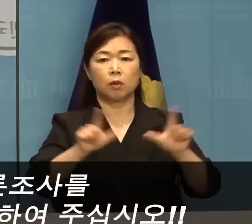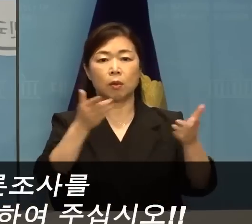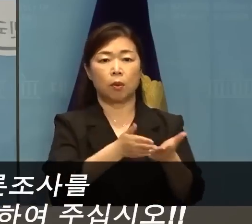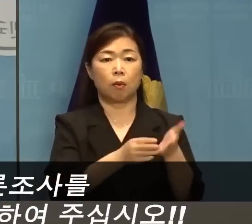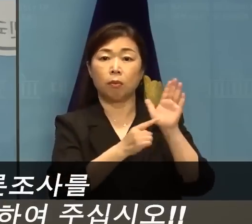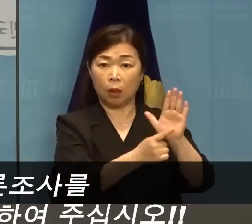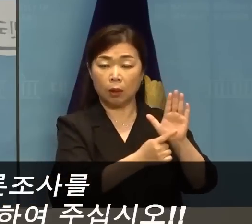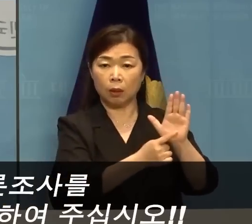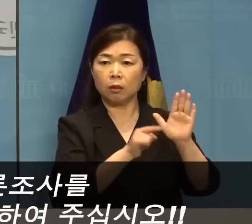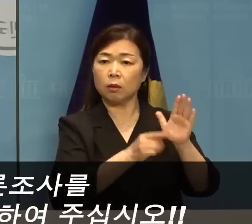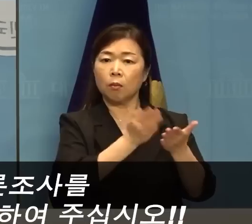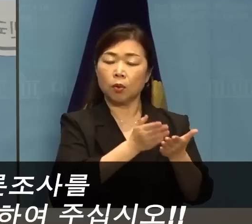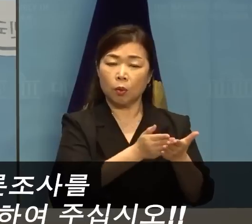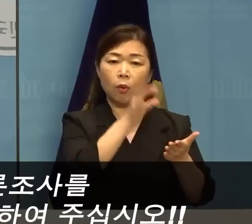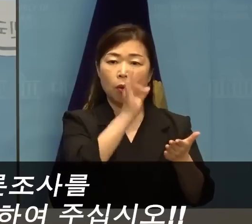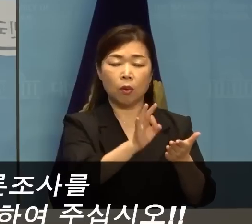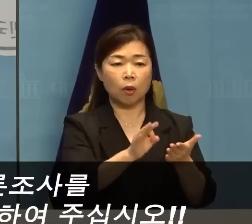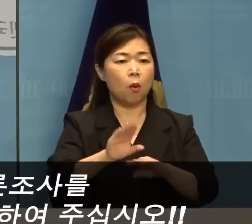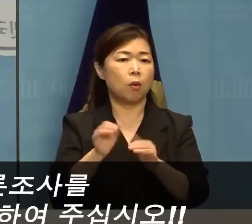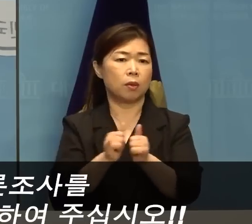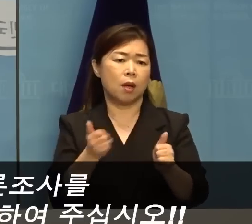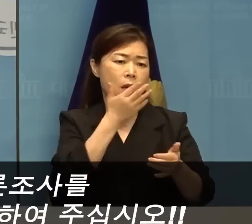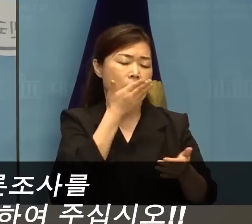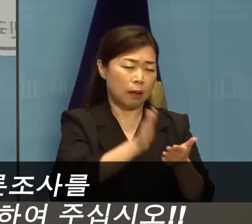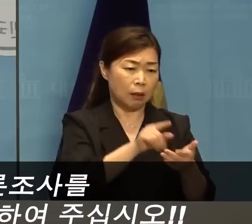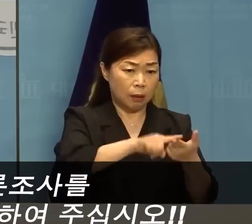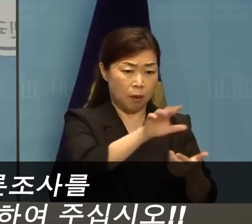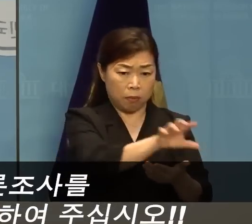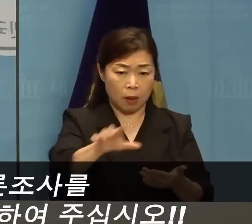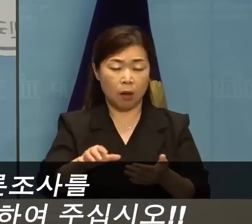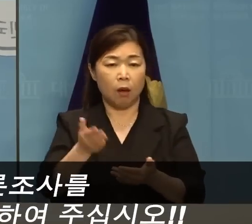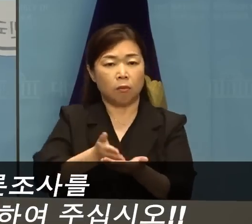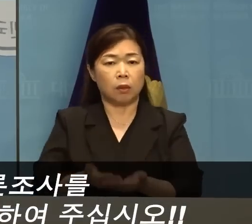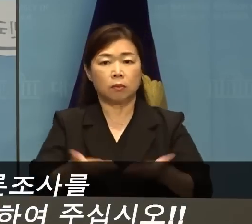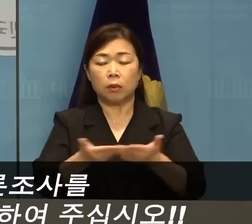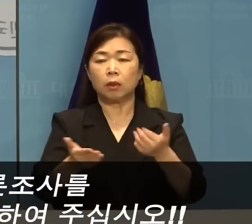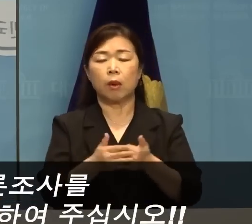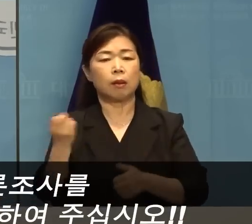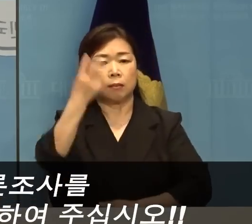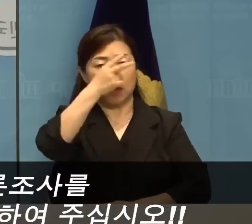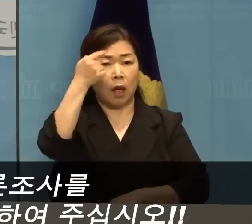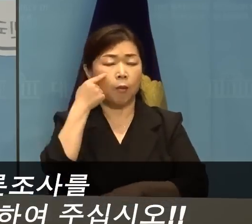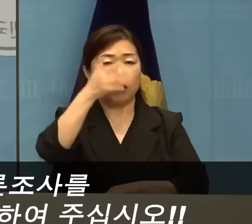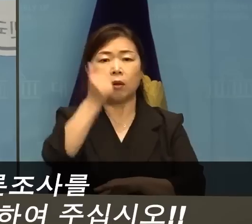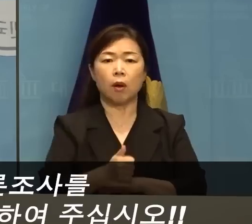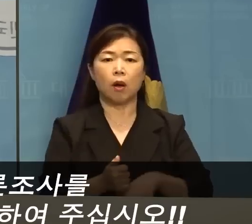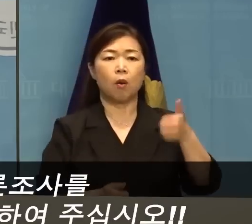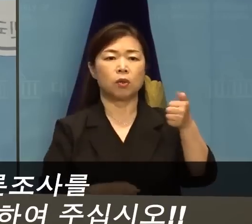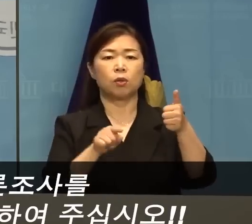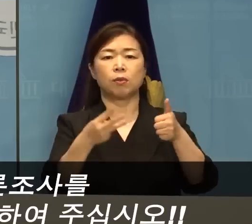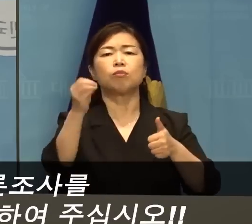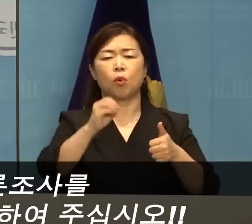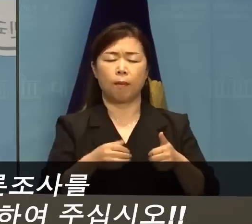보도했어요. 그 보도자료 나가니까 주요 언론이 다 보도했습니다. 저희가 믿기지가 않아서 다시 여론조사했더니 55.3%가